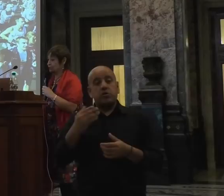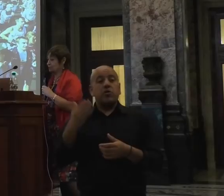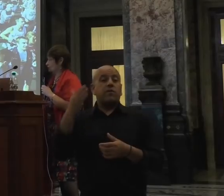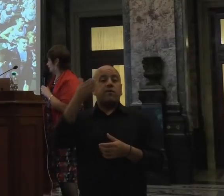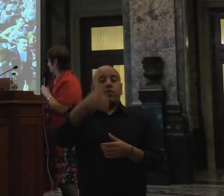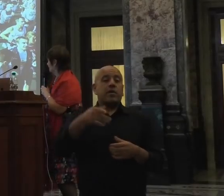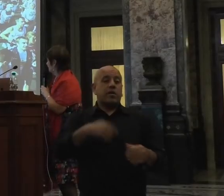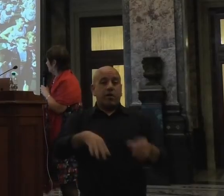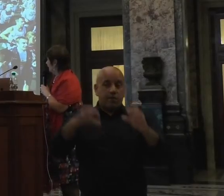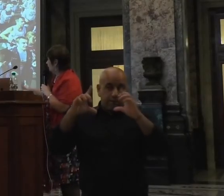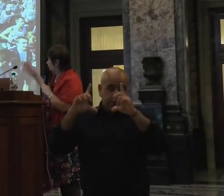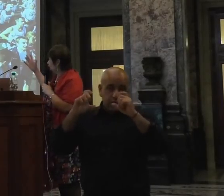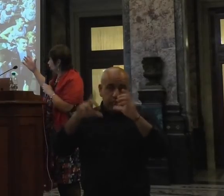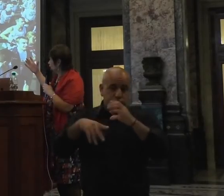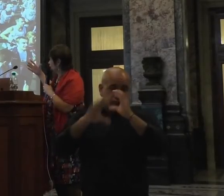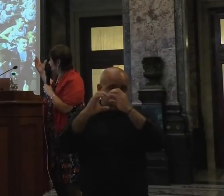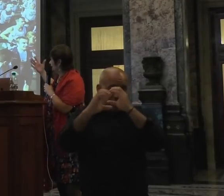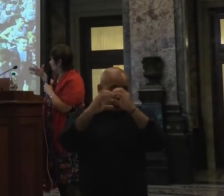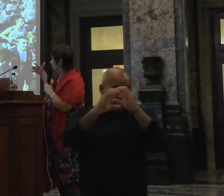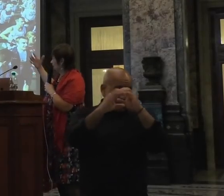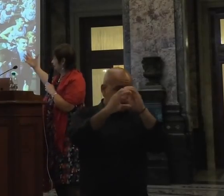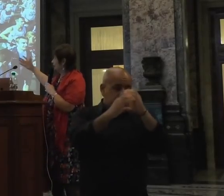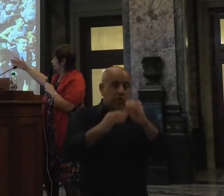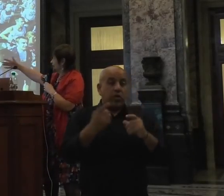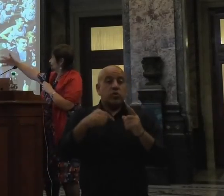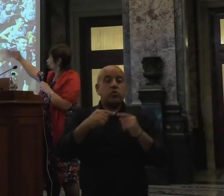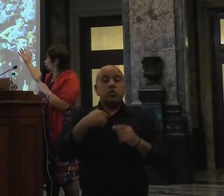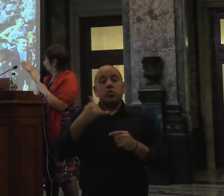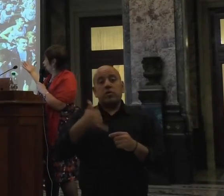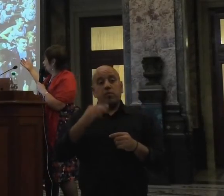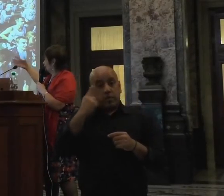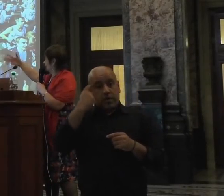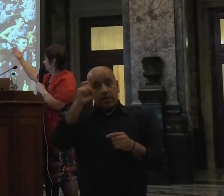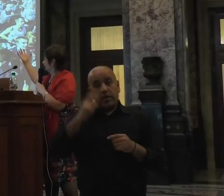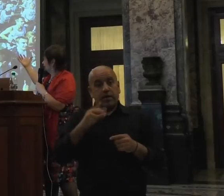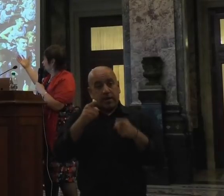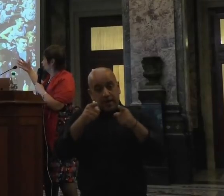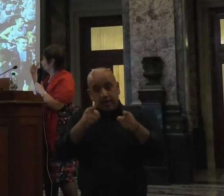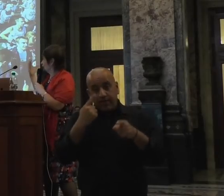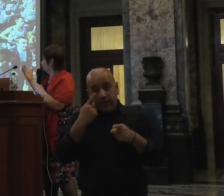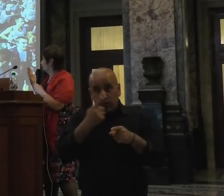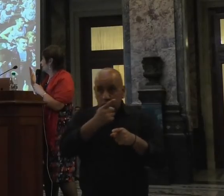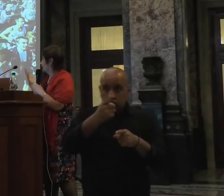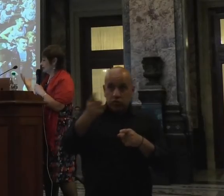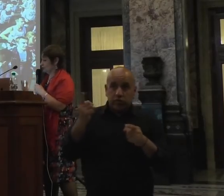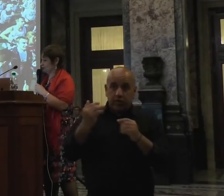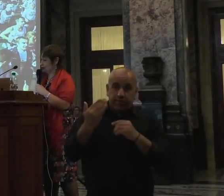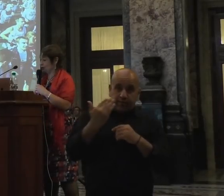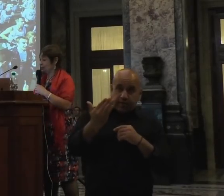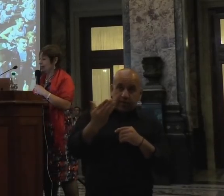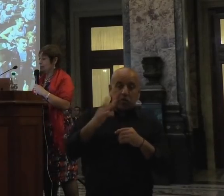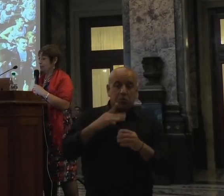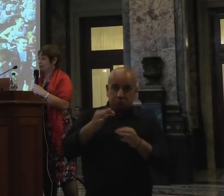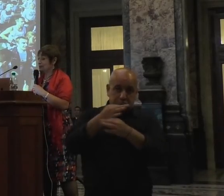de un amigo que iba a correr. Ahora, nosotros tenemos la idea de que vemos todo enfrente de nosotros con mucha